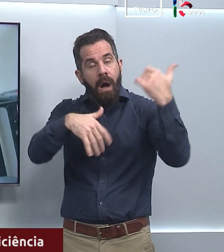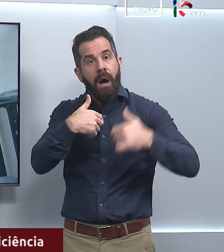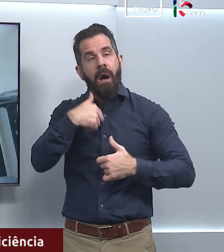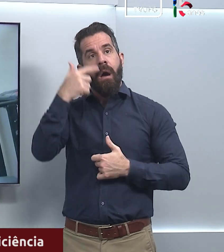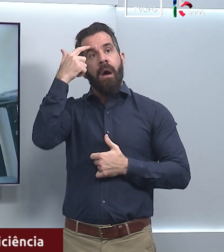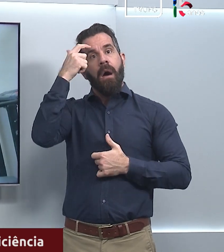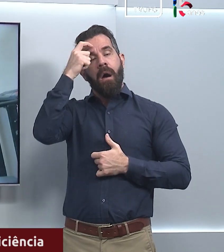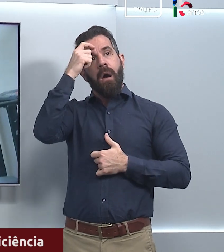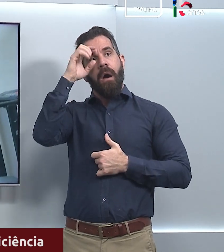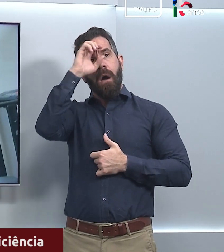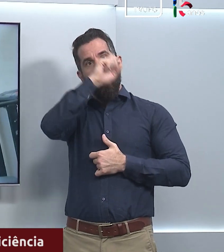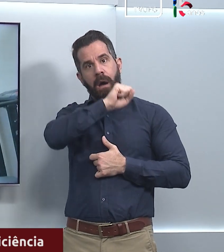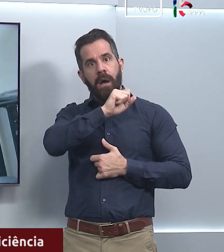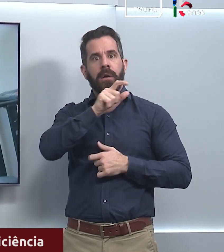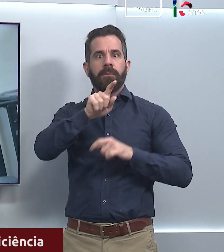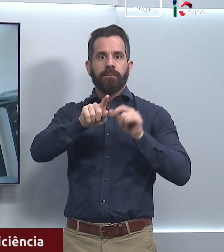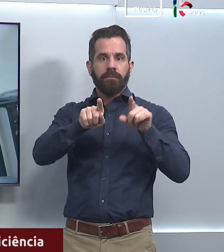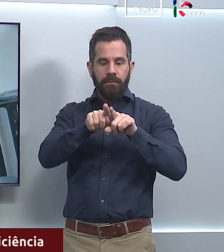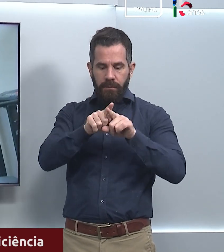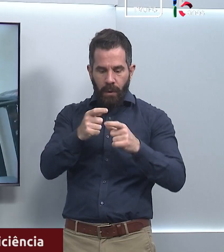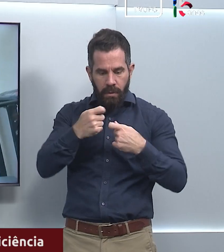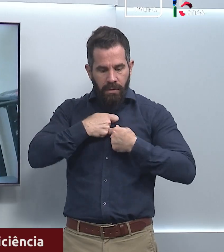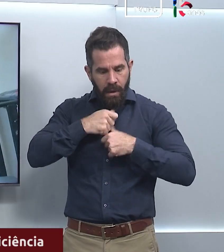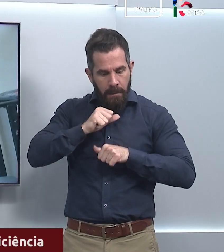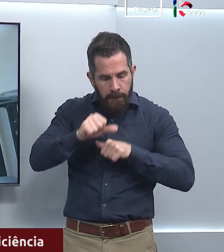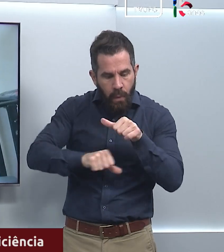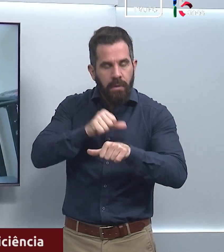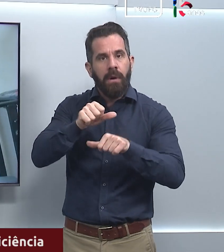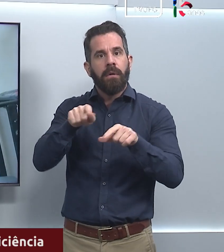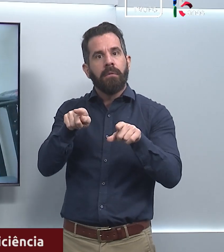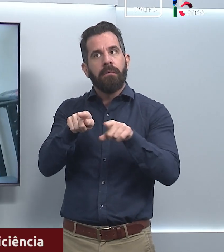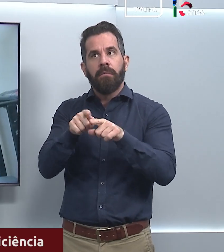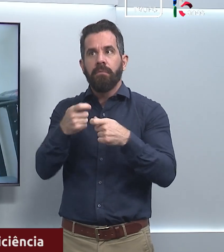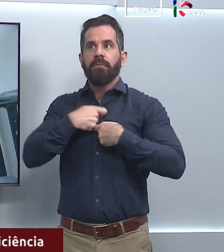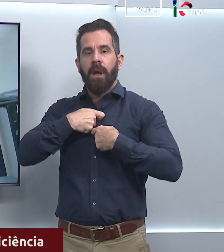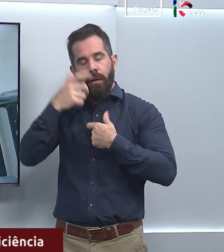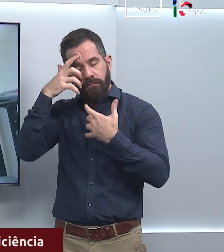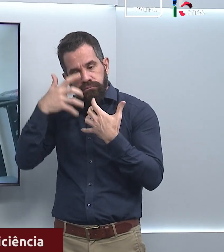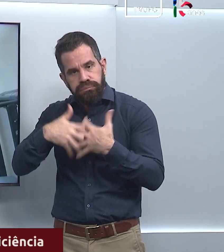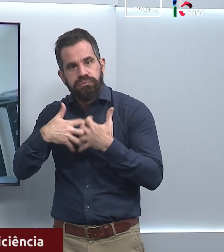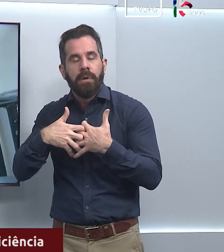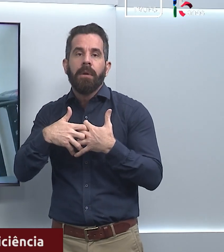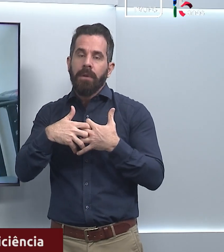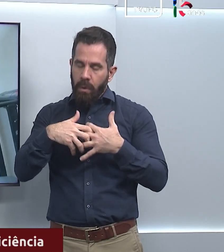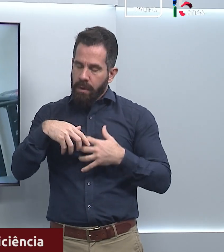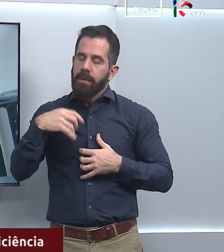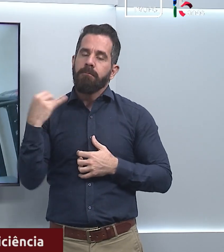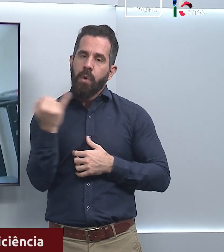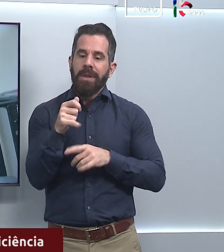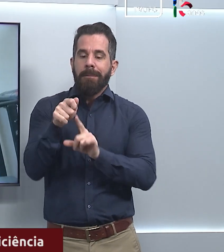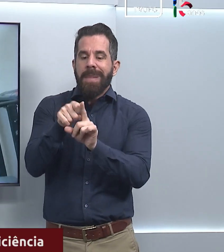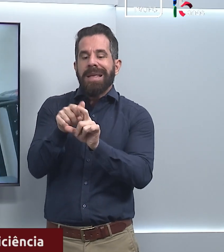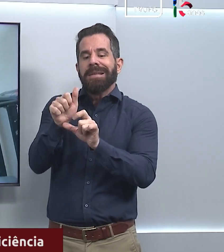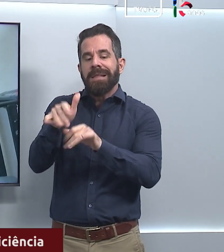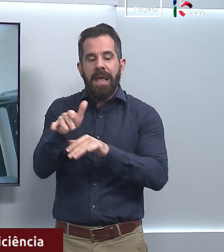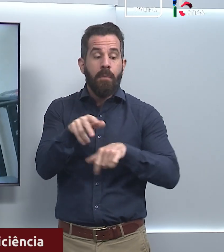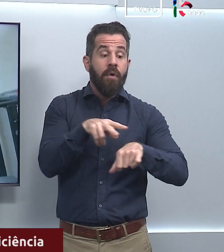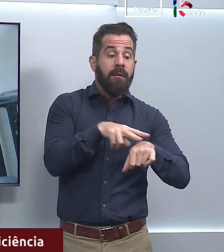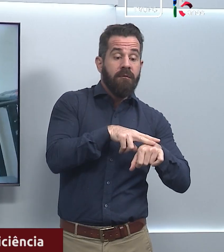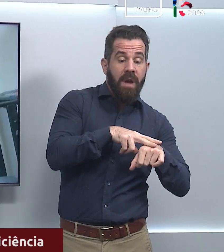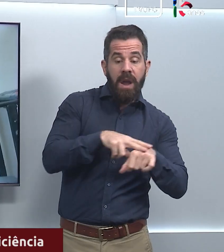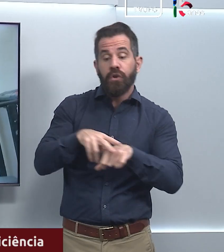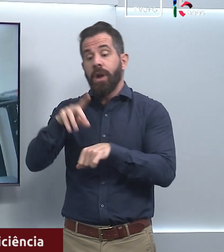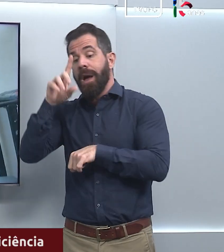por palavras, e então é muito importante a gente falar também, juntar o Setembro Verde com o